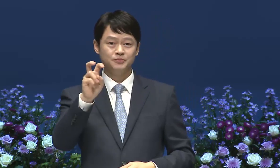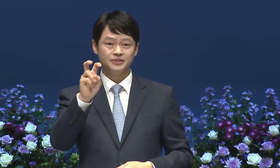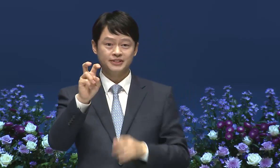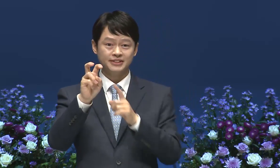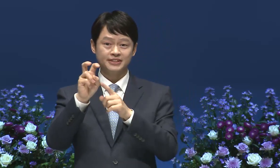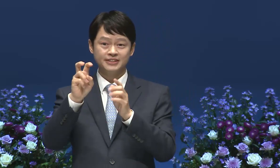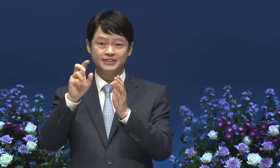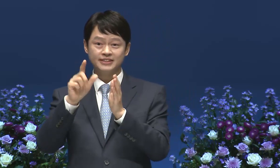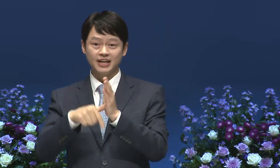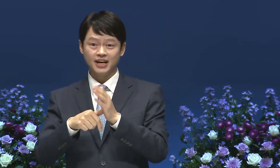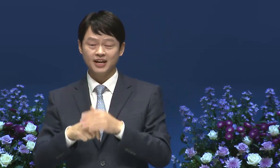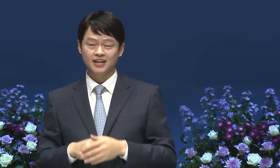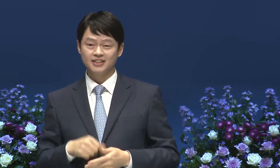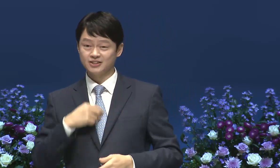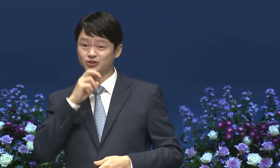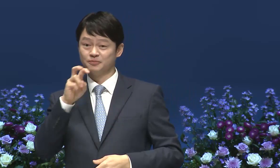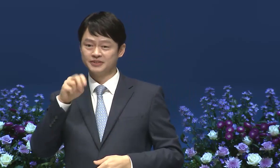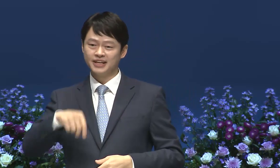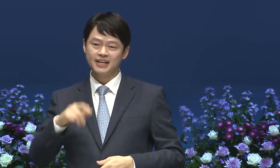저는 제가 20살 정도 때였을 겁니다.